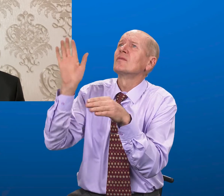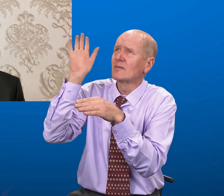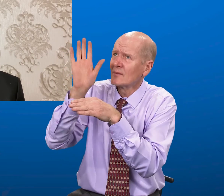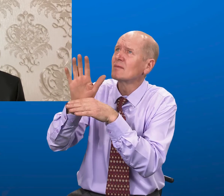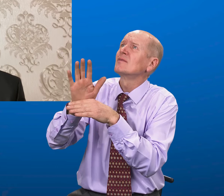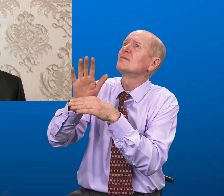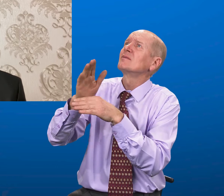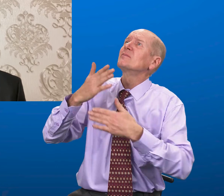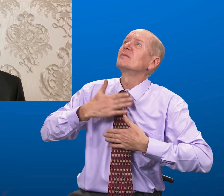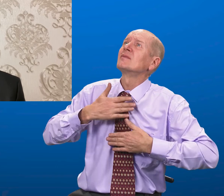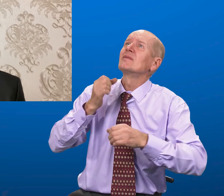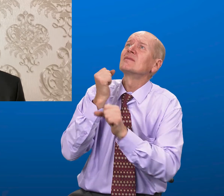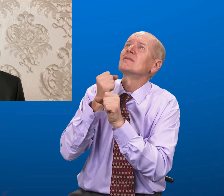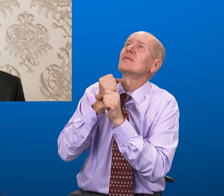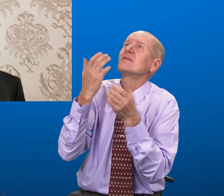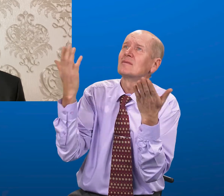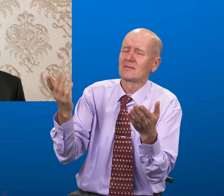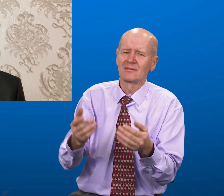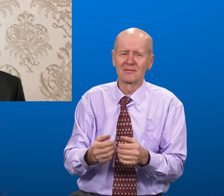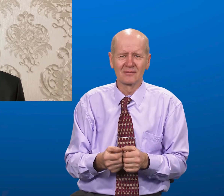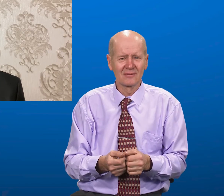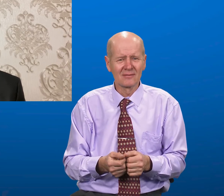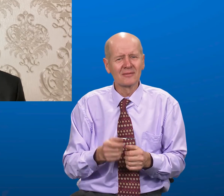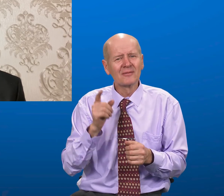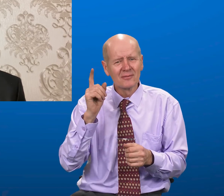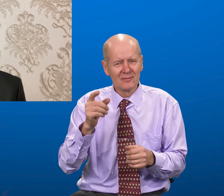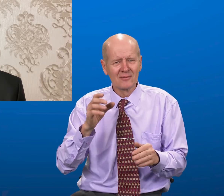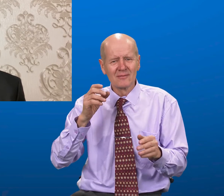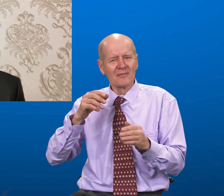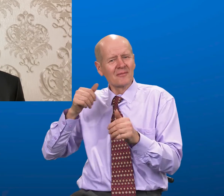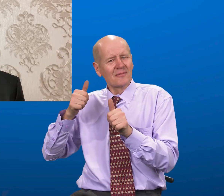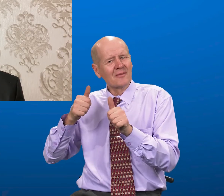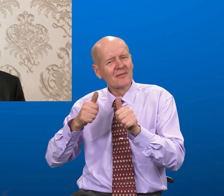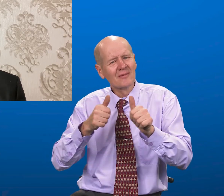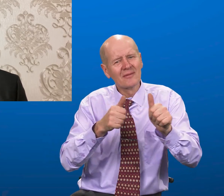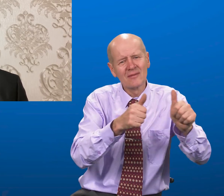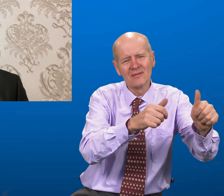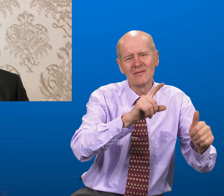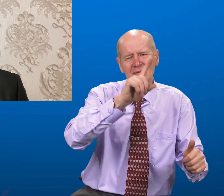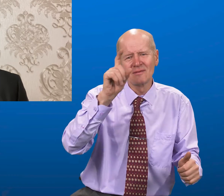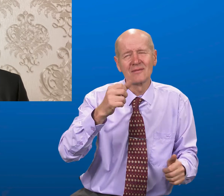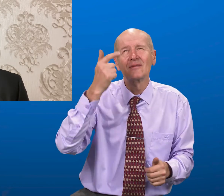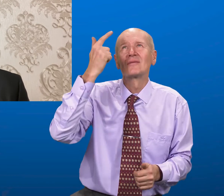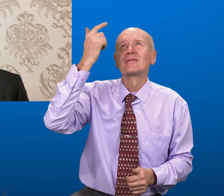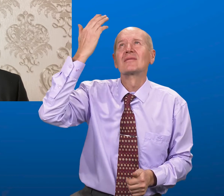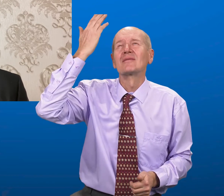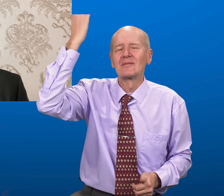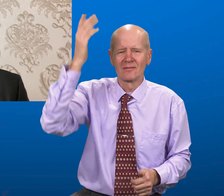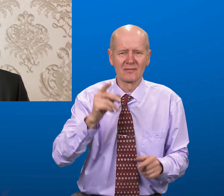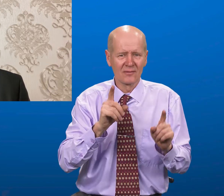и его реакция была самой что ни есть положительной. Он